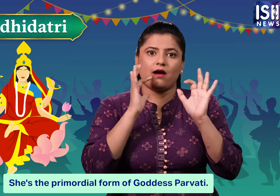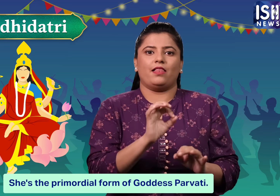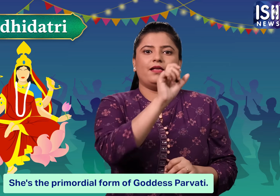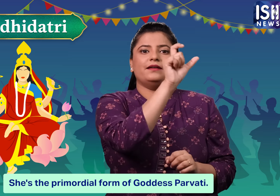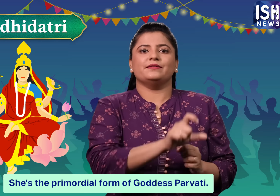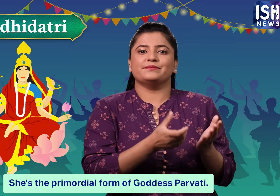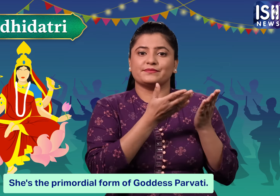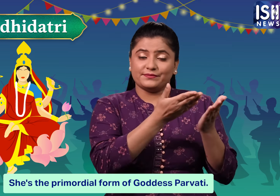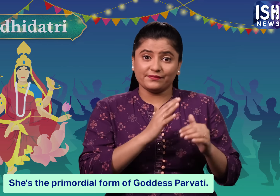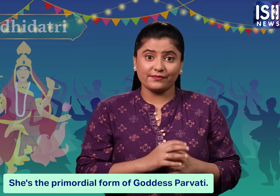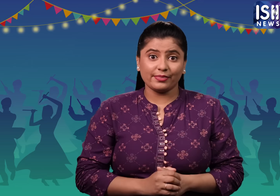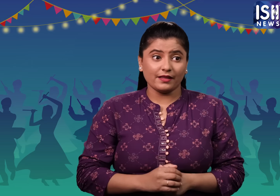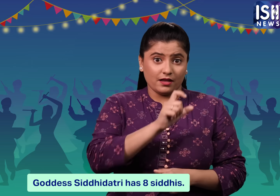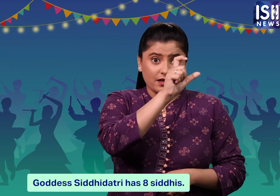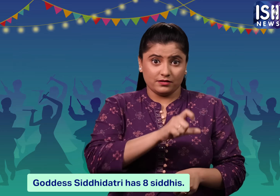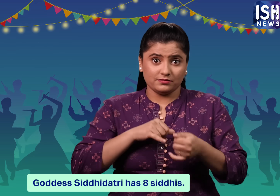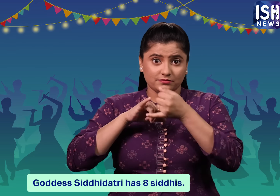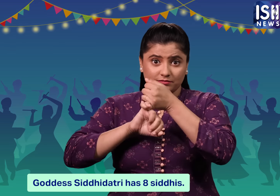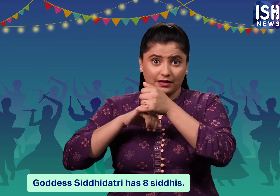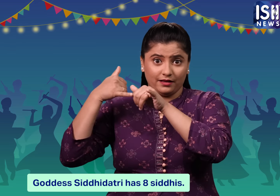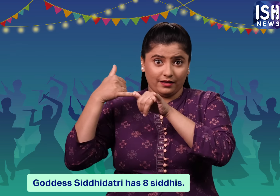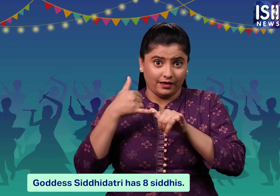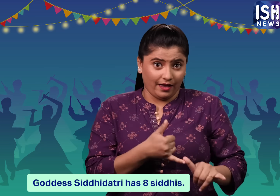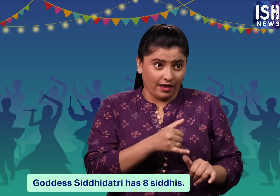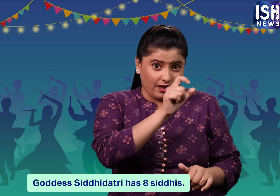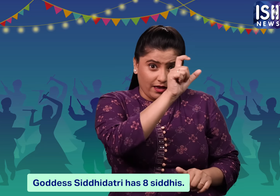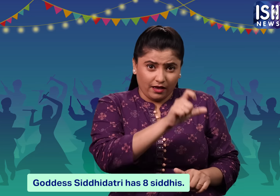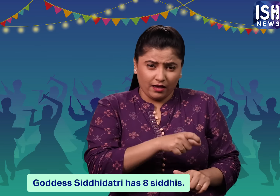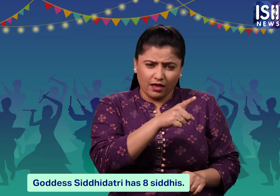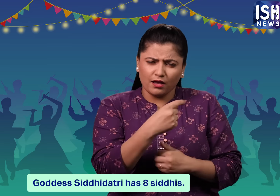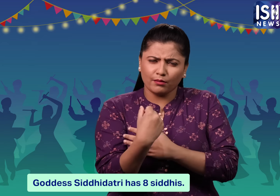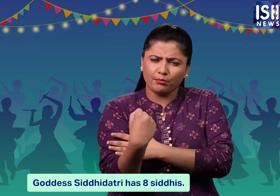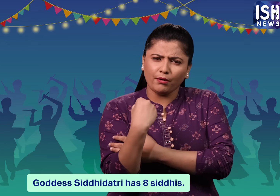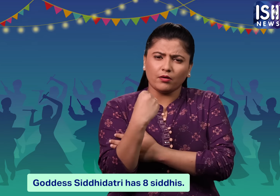है। देवी सिद्धिदात्री को 8 सिद्धियां प्राप्त है।